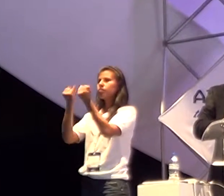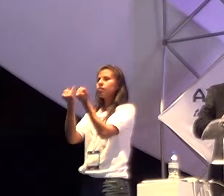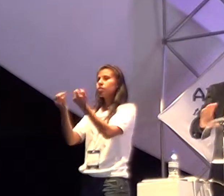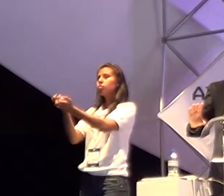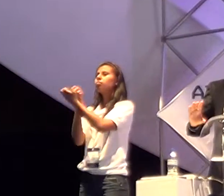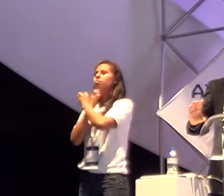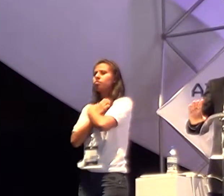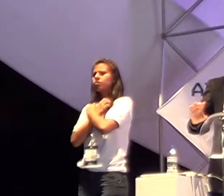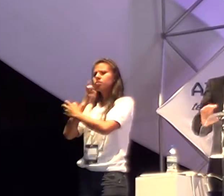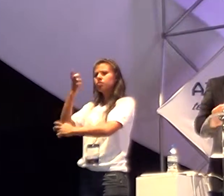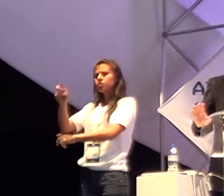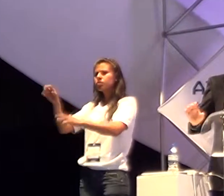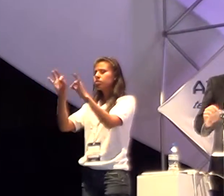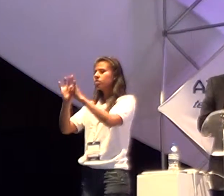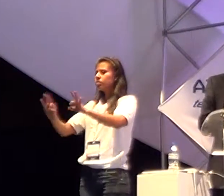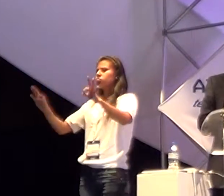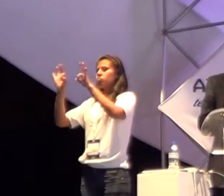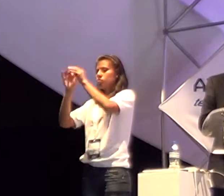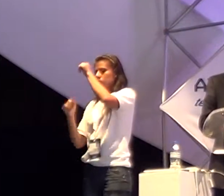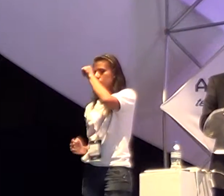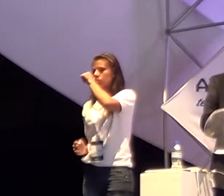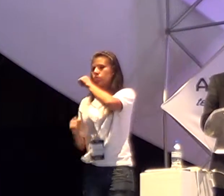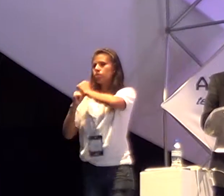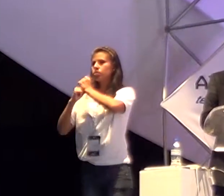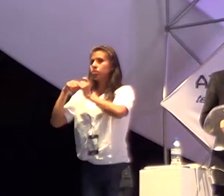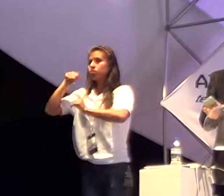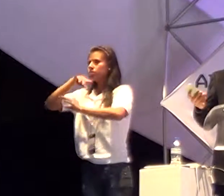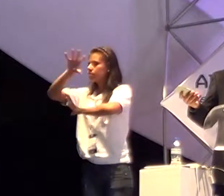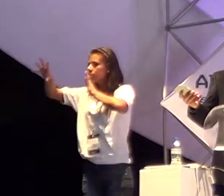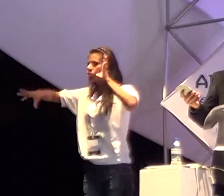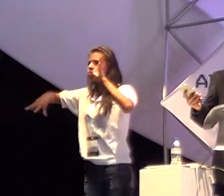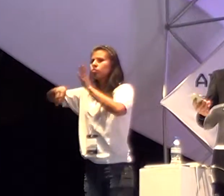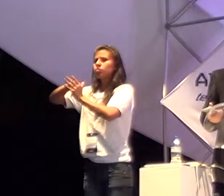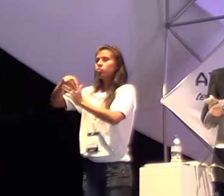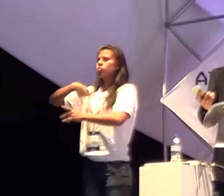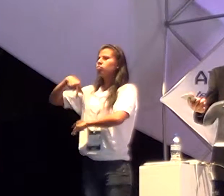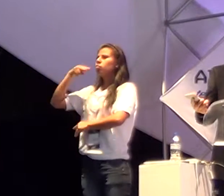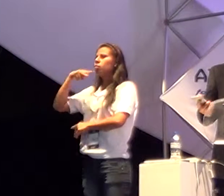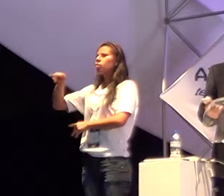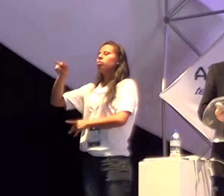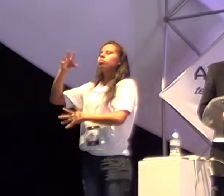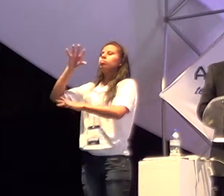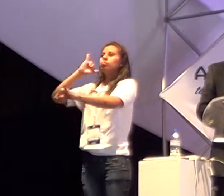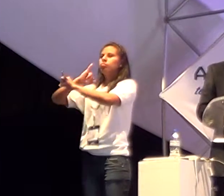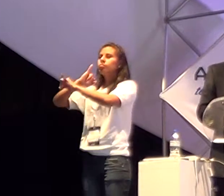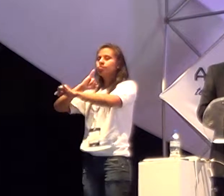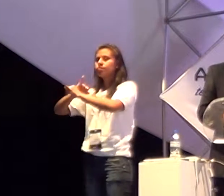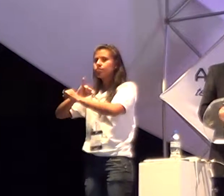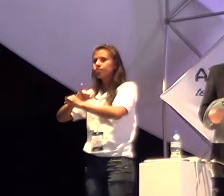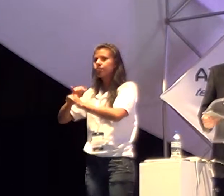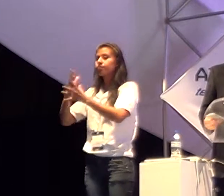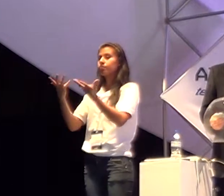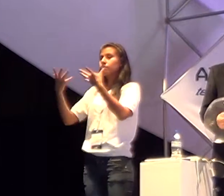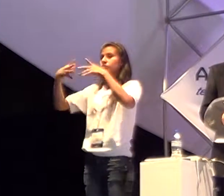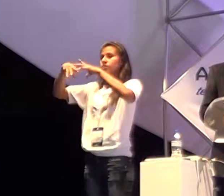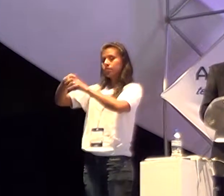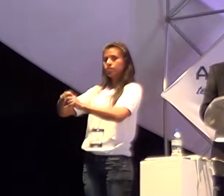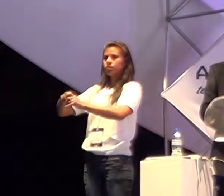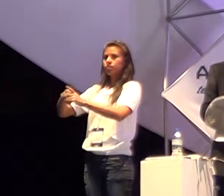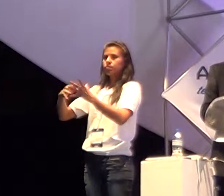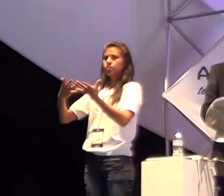Educación es la base de todo. Y cuando yo veo que por móvil, por digital, la inclusión